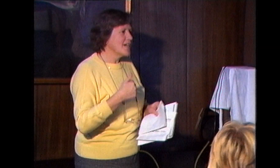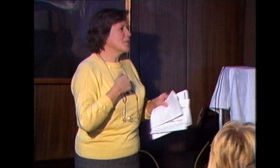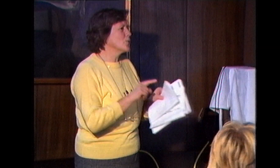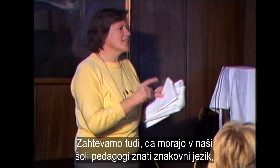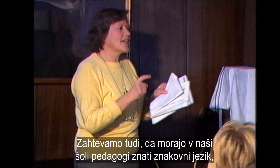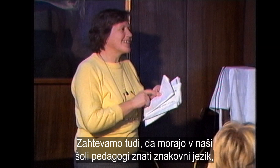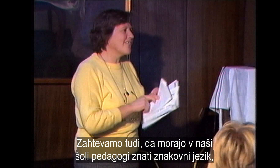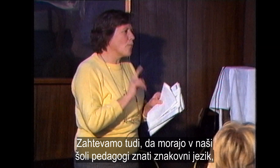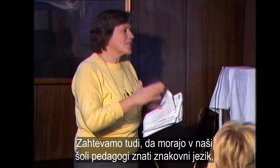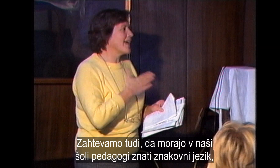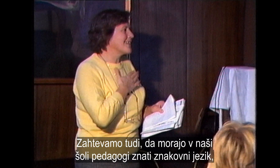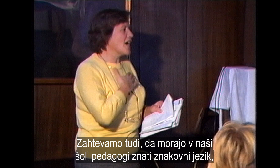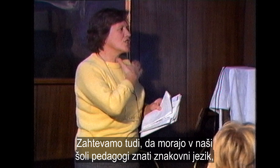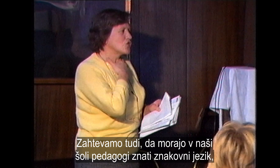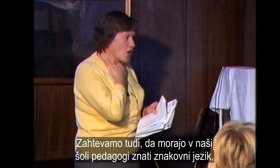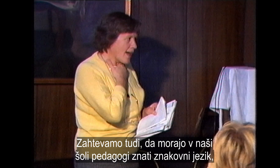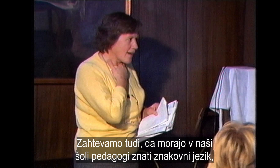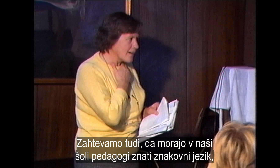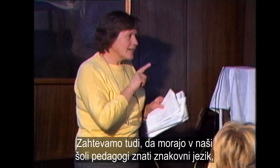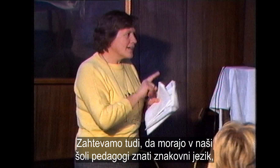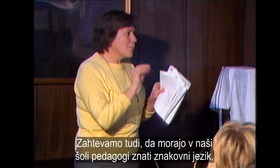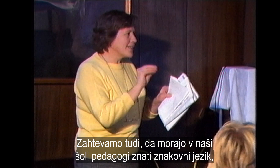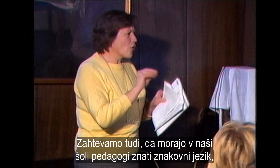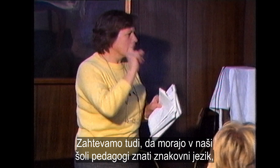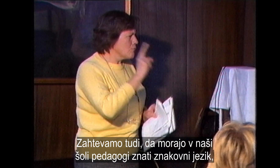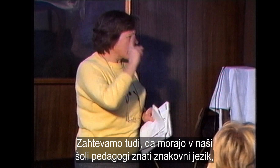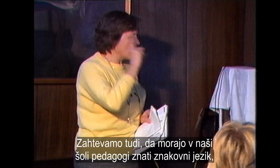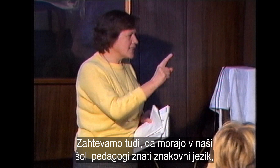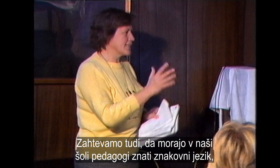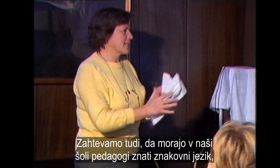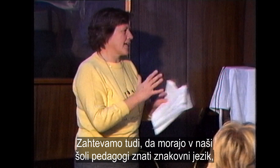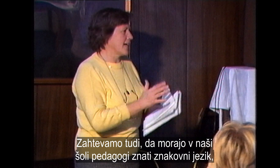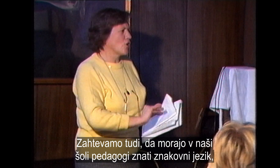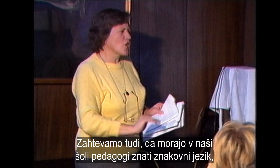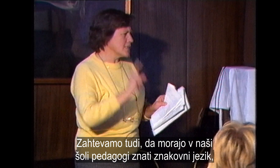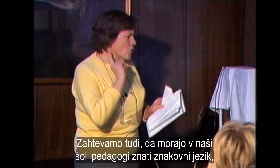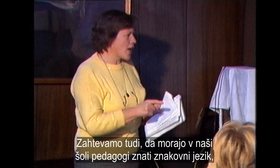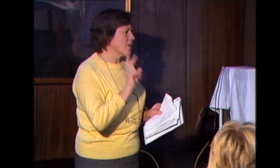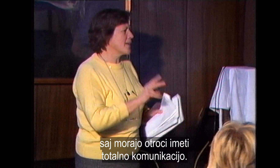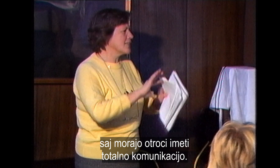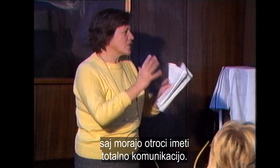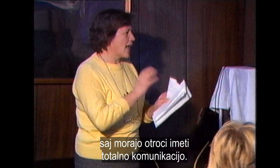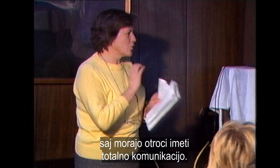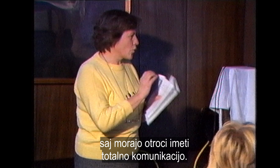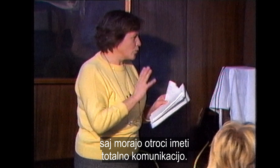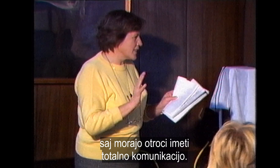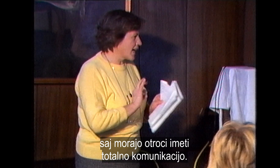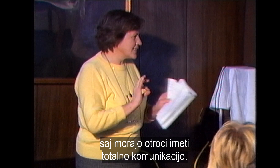Mi tudi zahtevamo, da je na naših šolah pedagogi morajo znati gradati, otroci morajo imeti totalno komunikacijo.